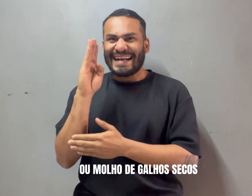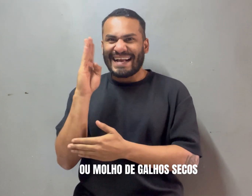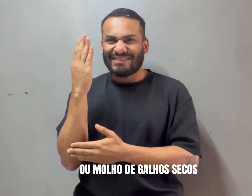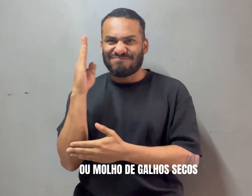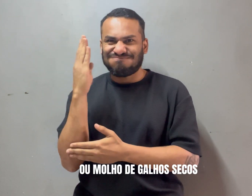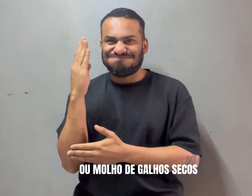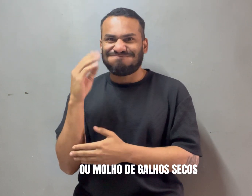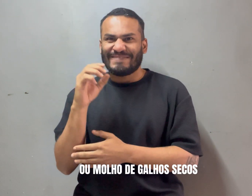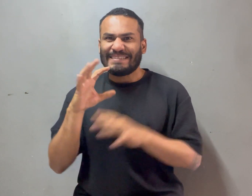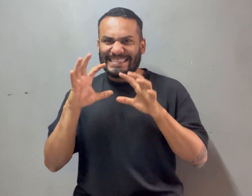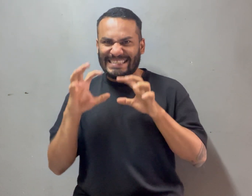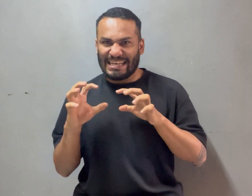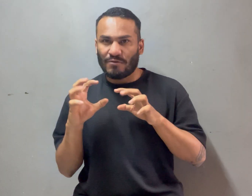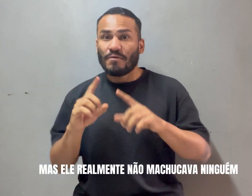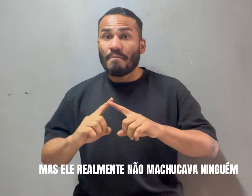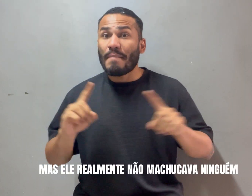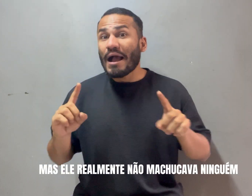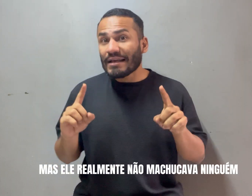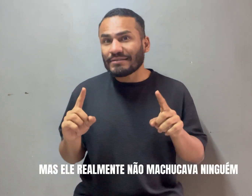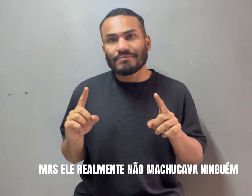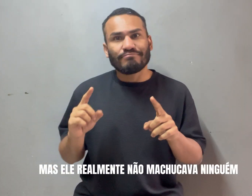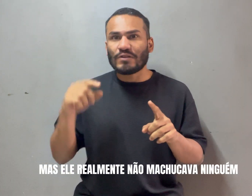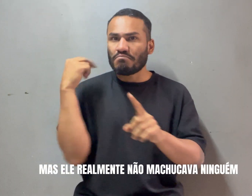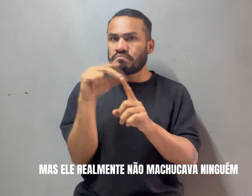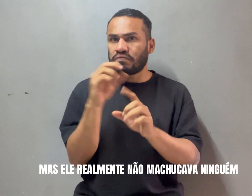galhos secos. Mas ele realmente não